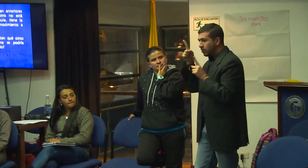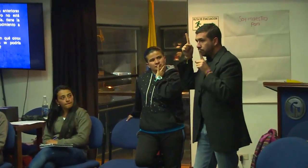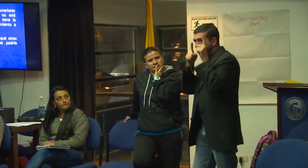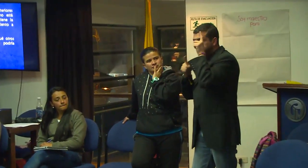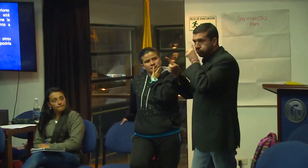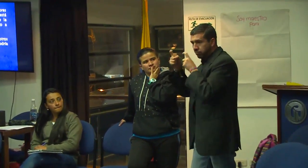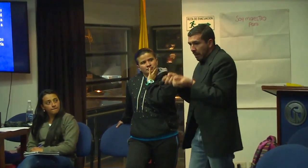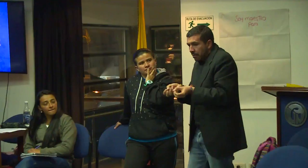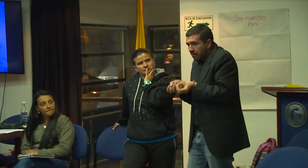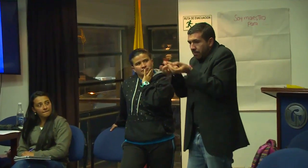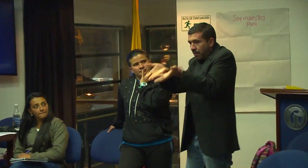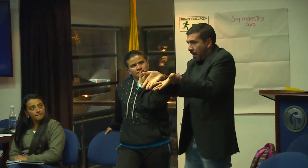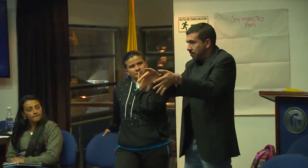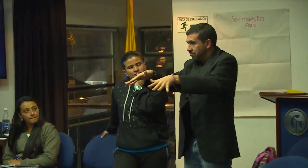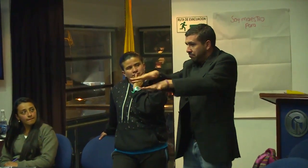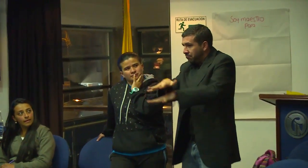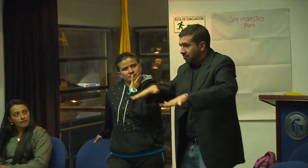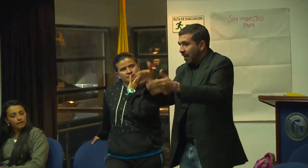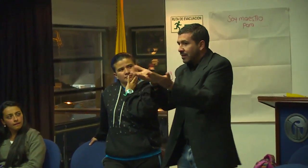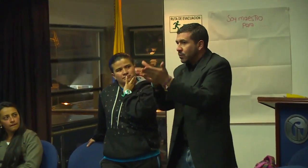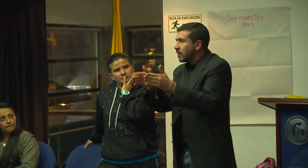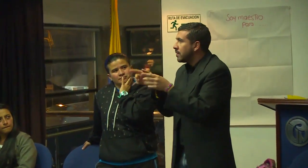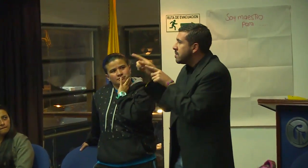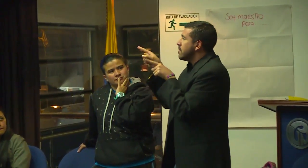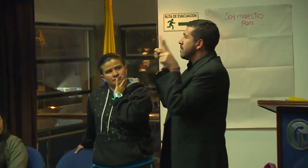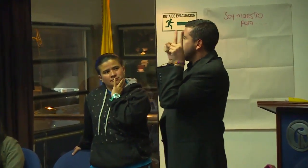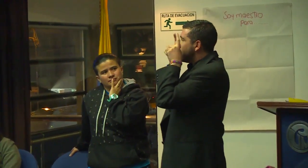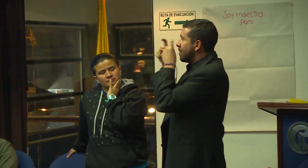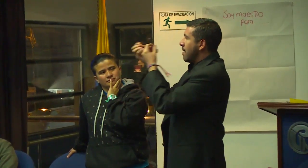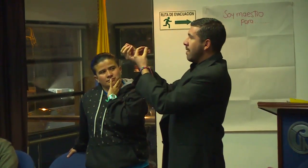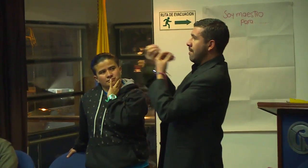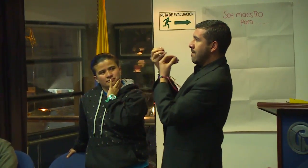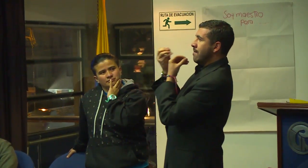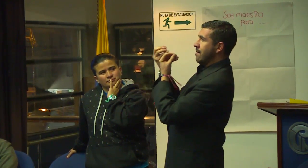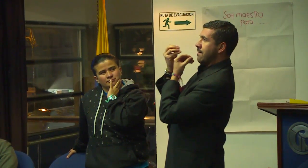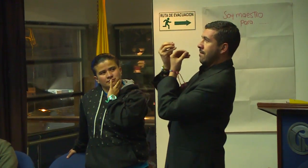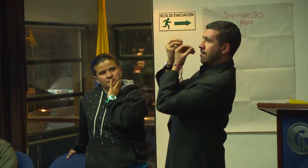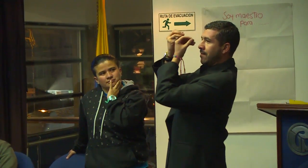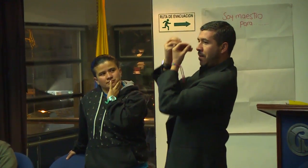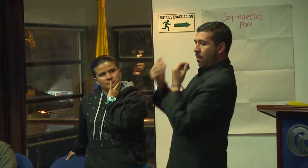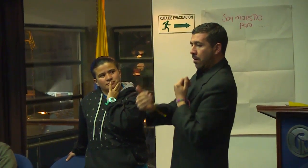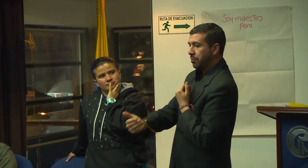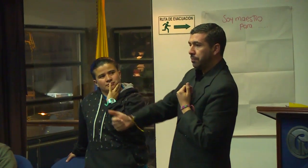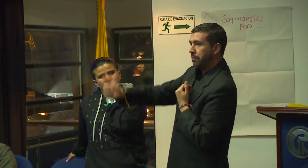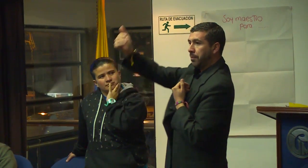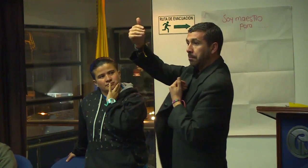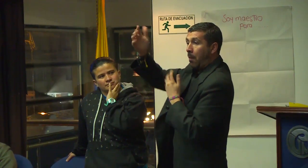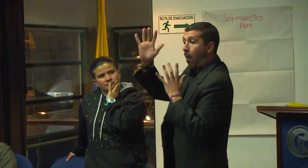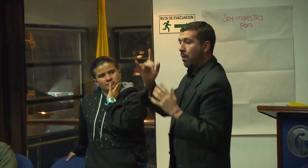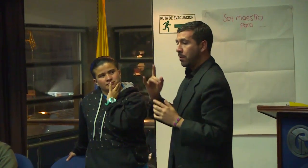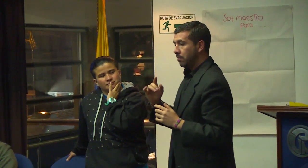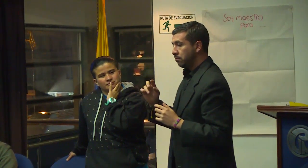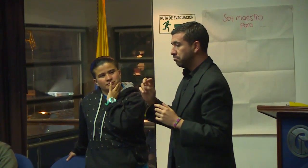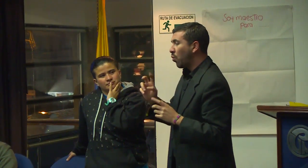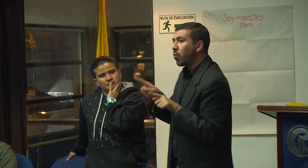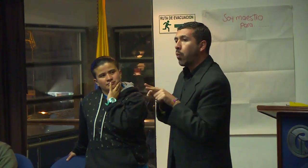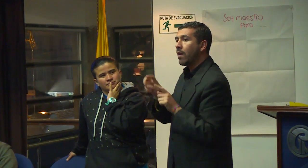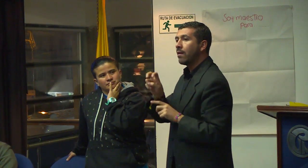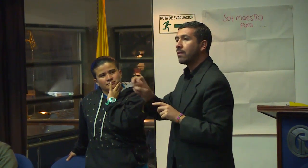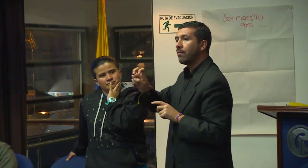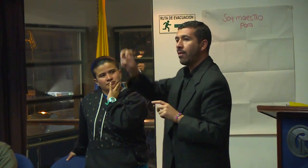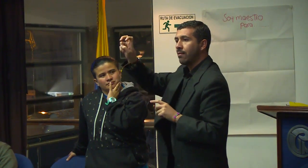¿quién le dio esa formación? ¿Sí? ¿Quién le brindó ese espacio de reflexión? ¿Quién lo formó para pensarse sus procesos